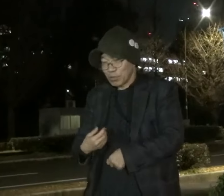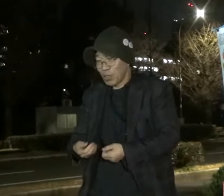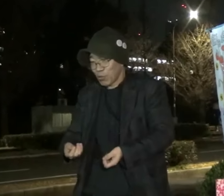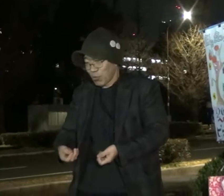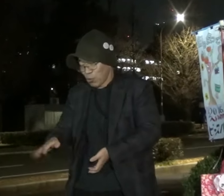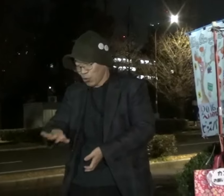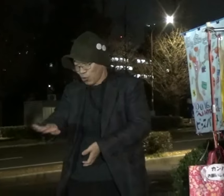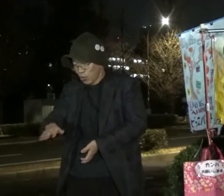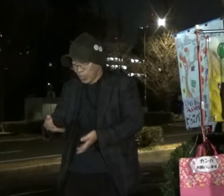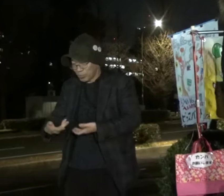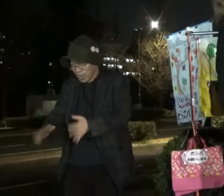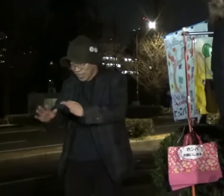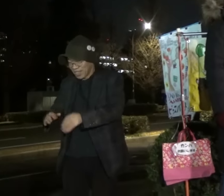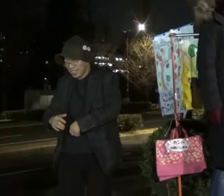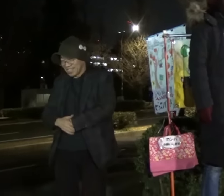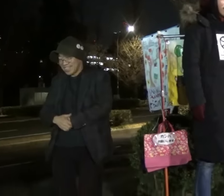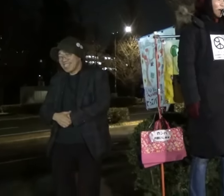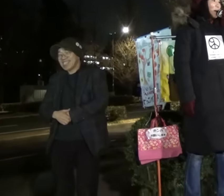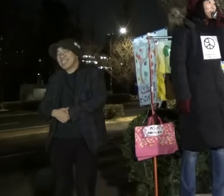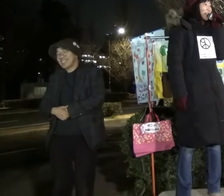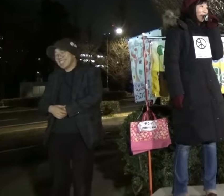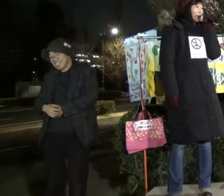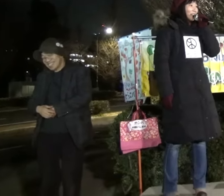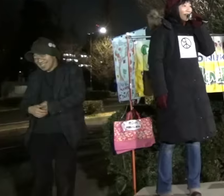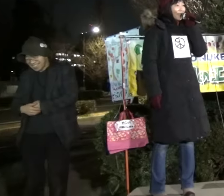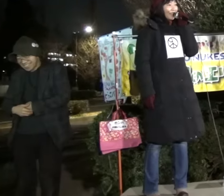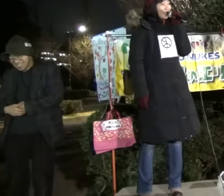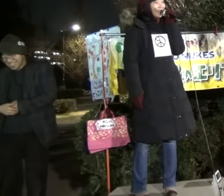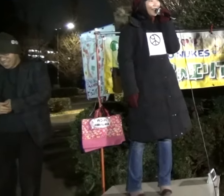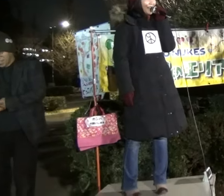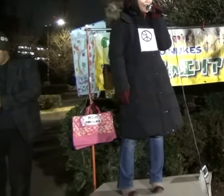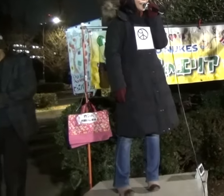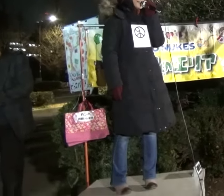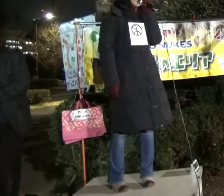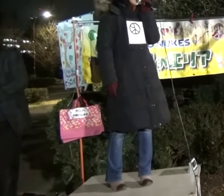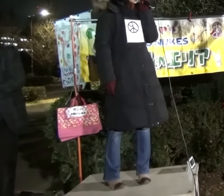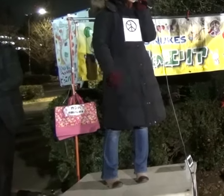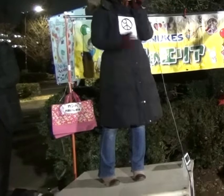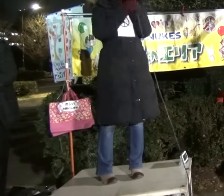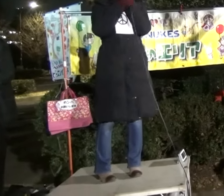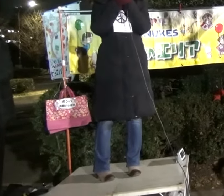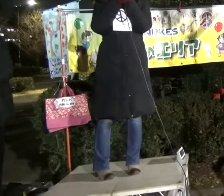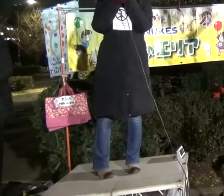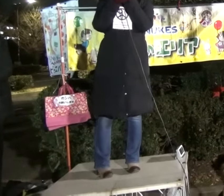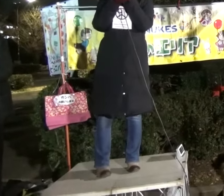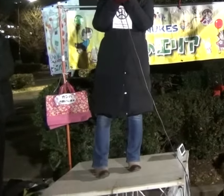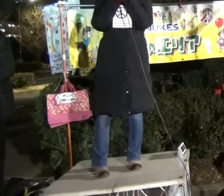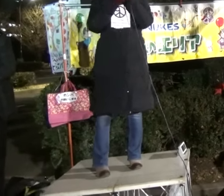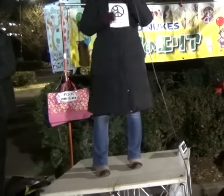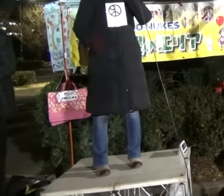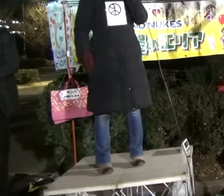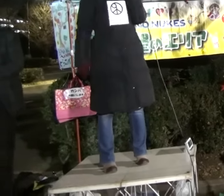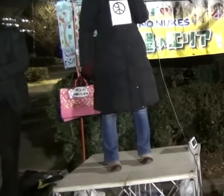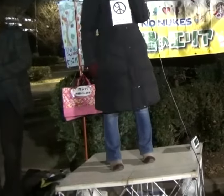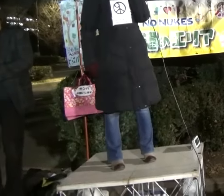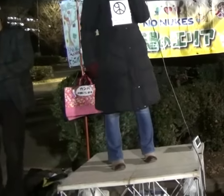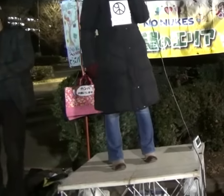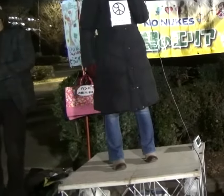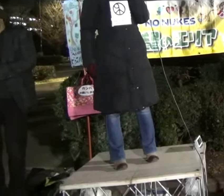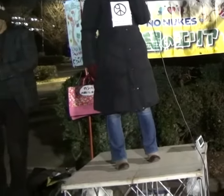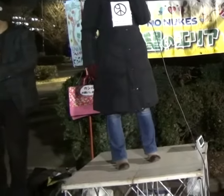て。 あ、そうなんですか。 そんなわけ やね。お孫さん。 お孫さんじゃないわいやいや、ちょっとね、はい、私